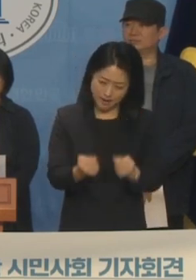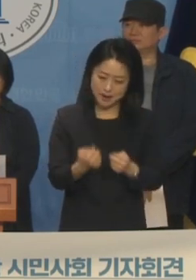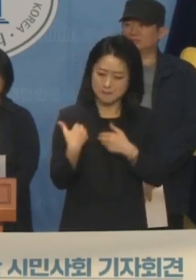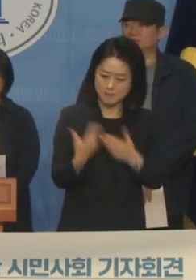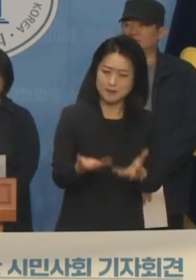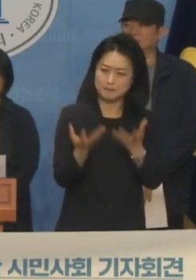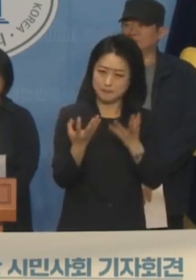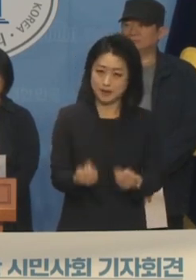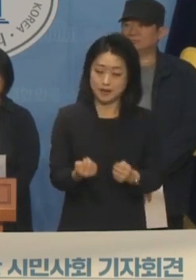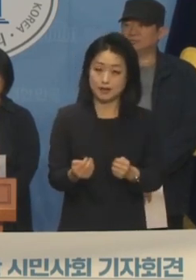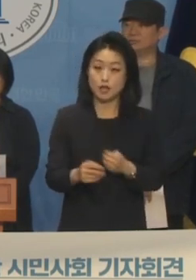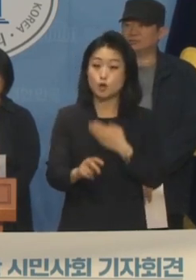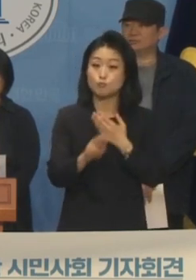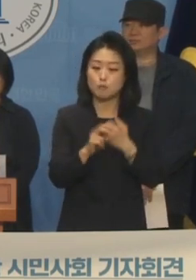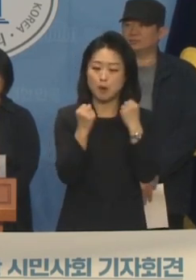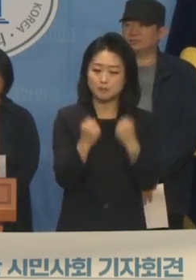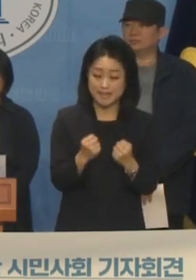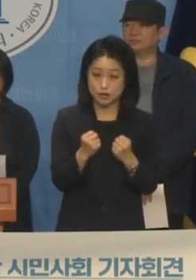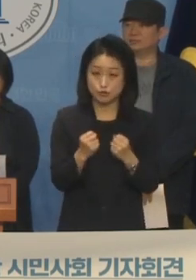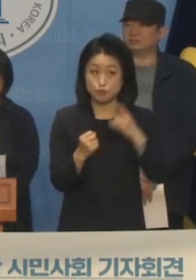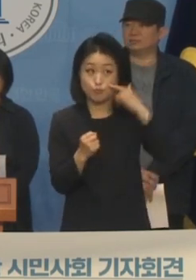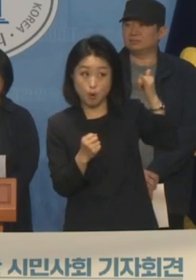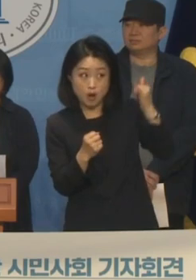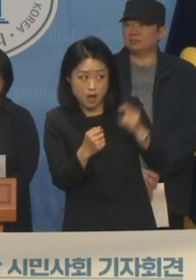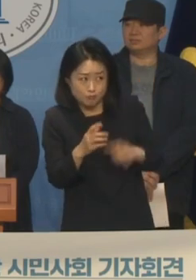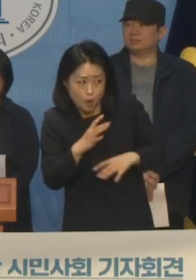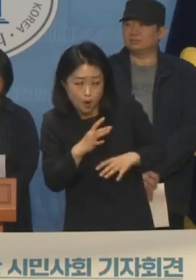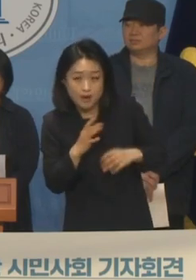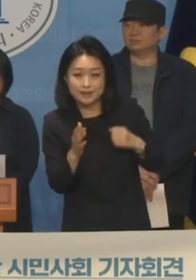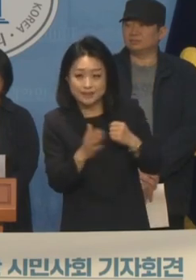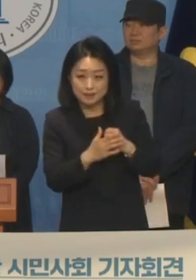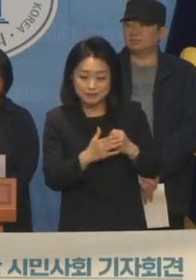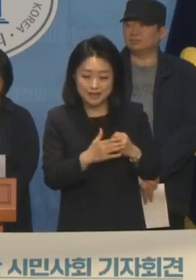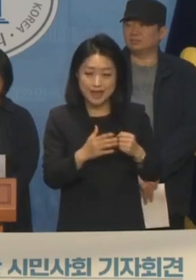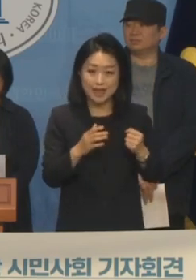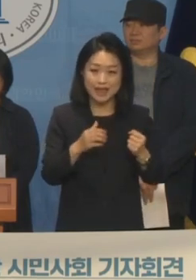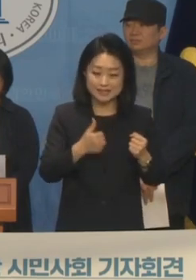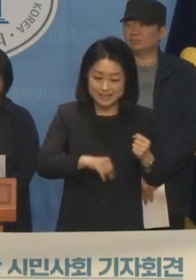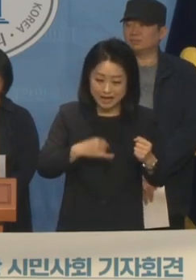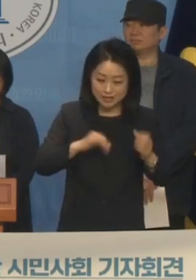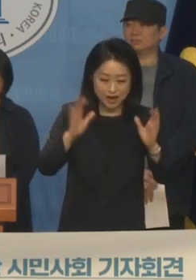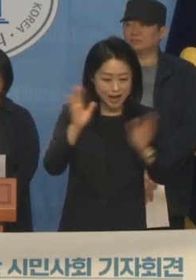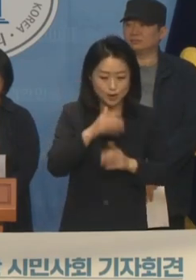있었습니다. 불법 체류 사실이 노출될까 두려워 부모가 아이들을 학교 보내는